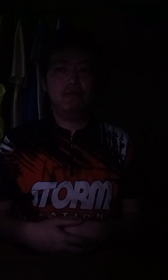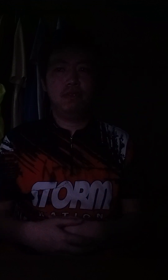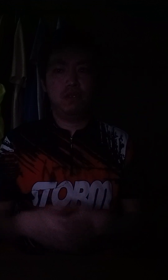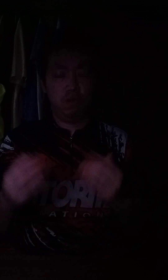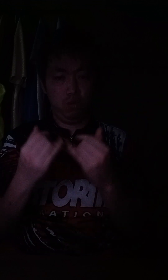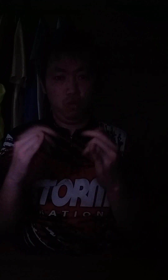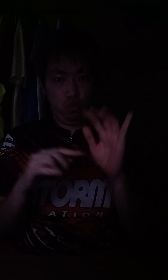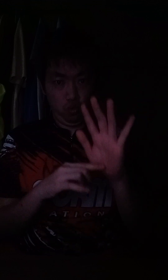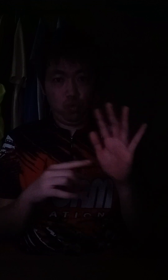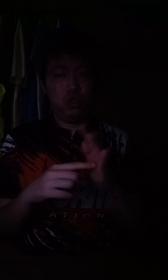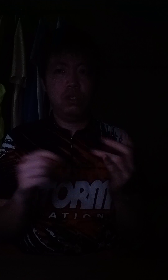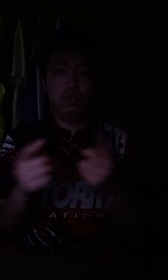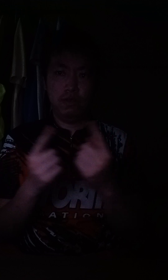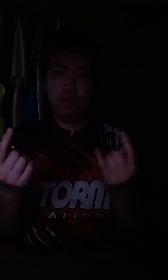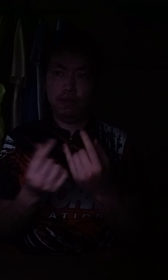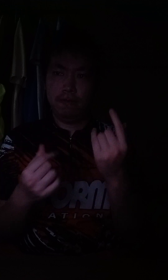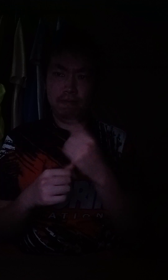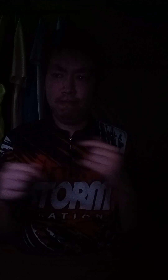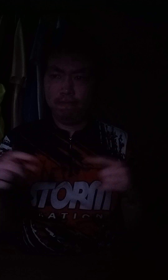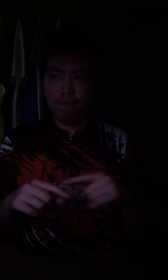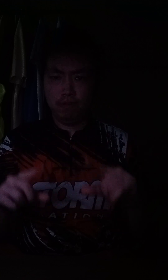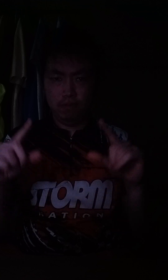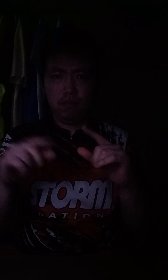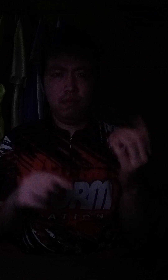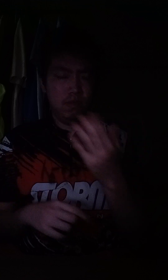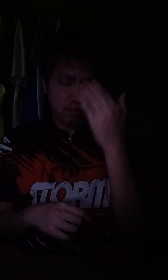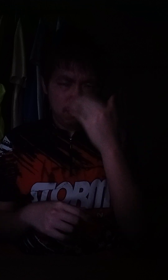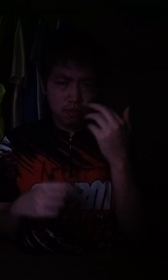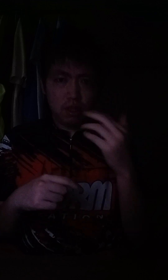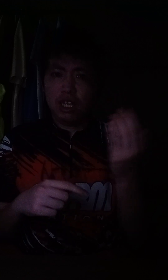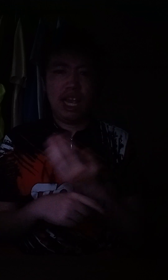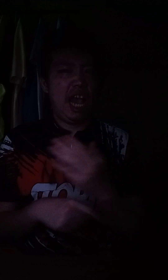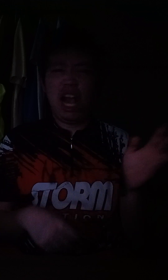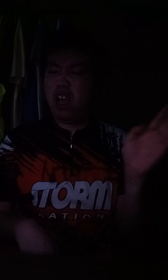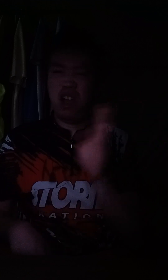표현하지 않는다고 마음속에 담아둔 서운함까지 없는 건 아니겠죠?